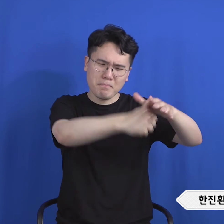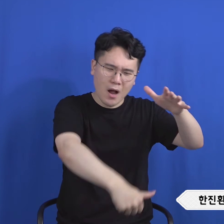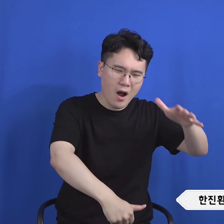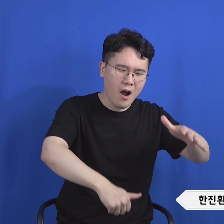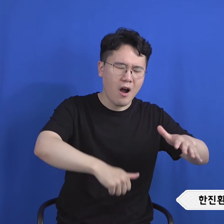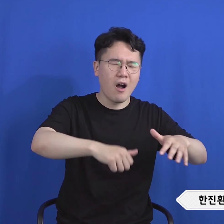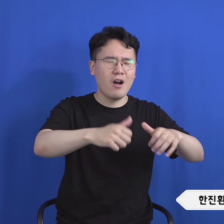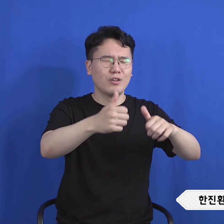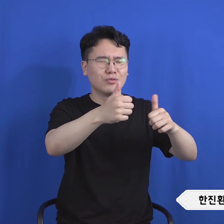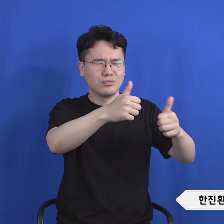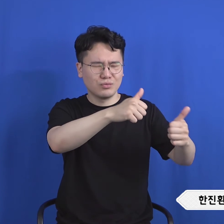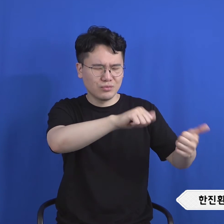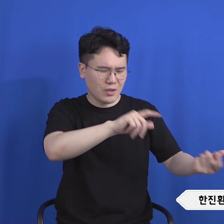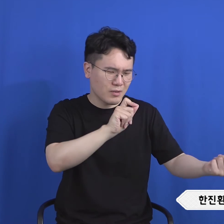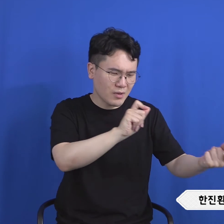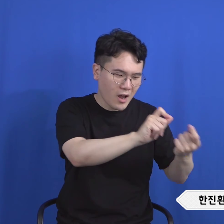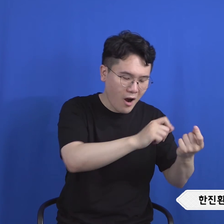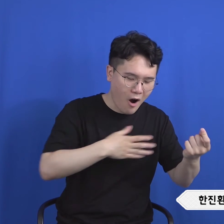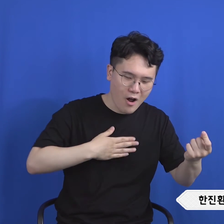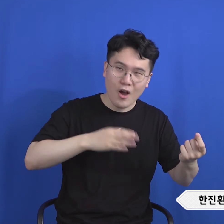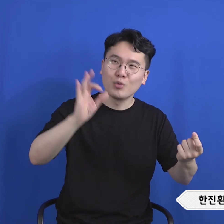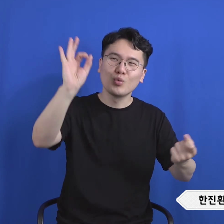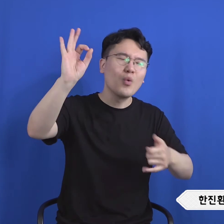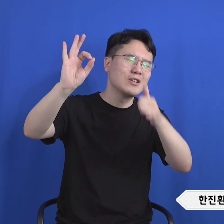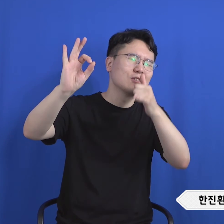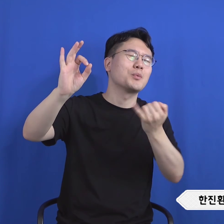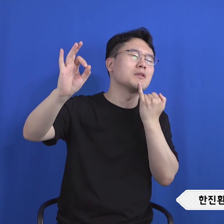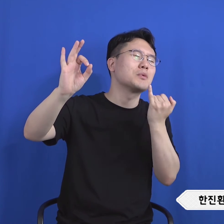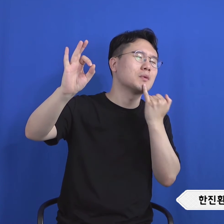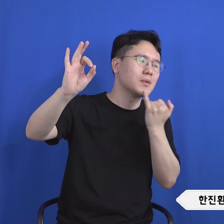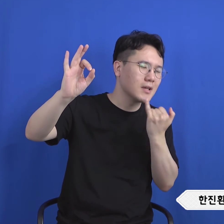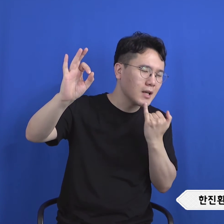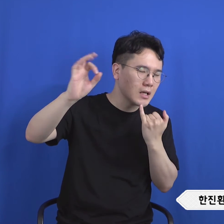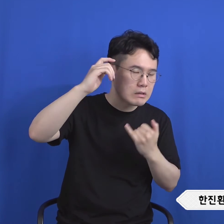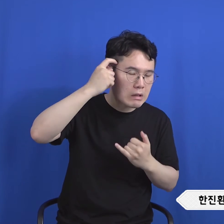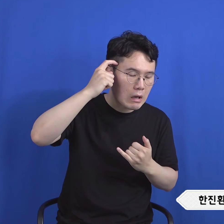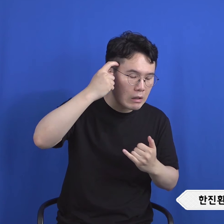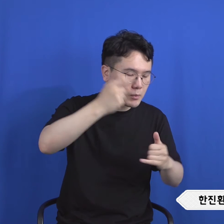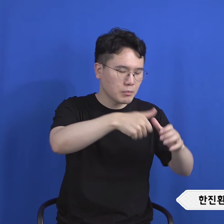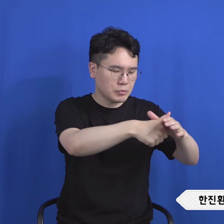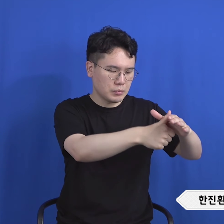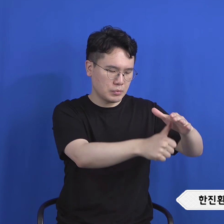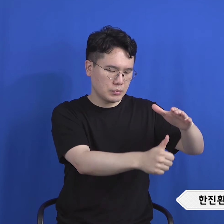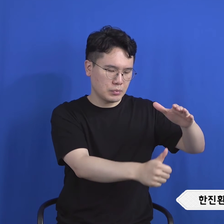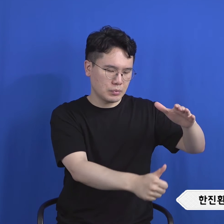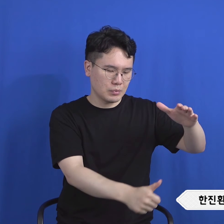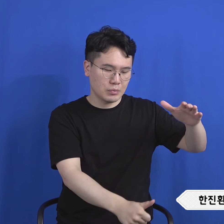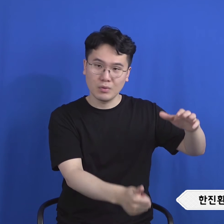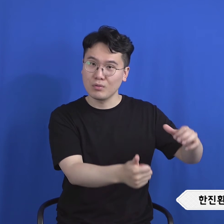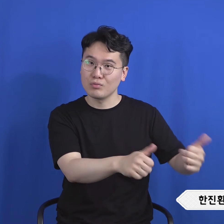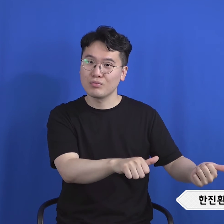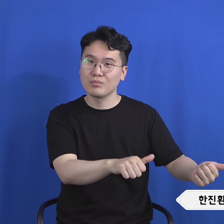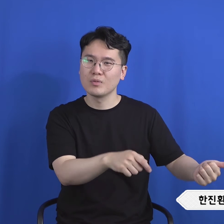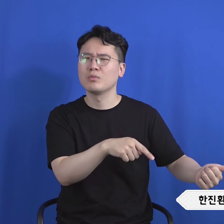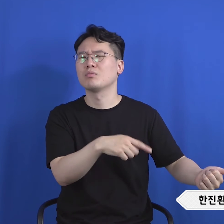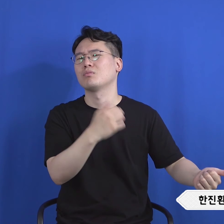나 이 돈다발 내가 쥐고 있으니까 괜찮아 하면서 꼬르륵 하면 그 얼마나 우스운 일입니까?